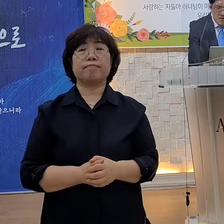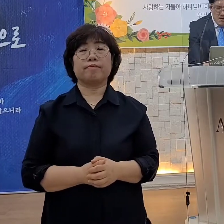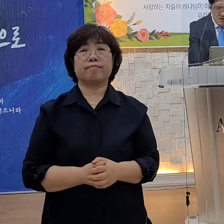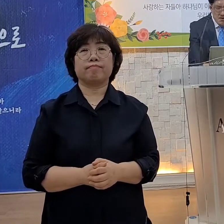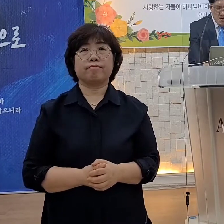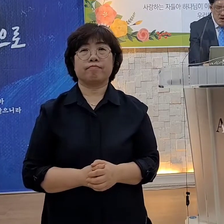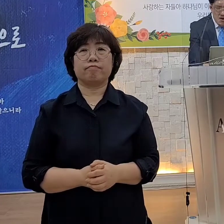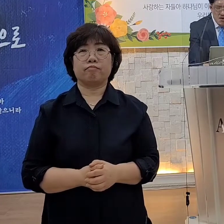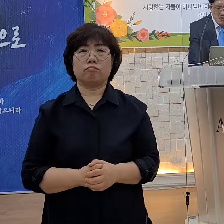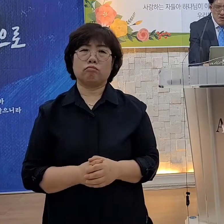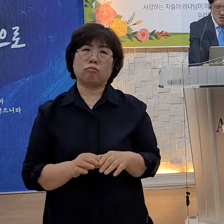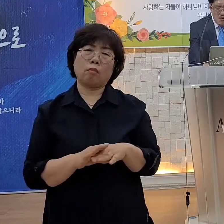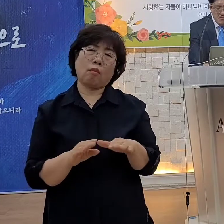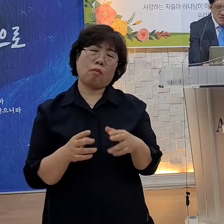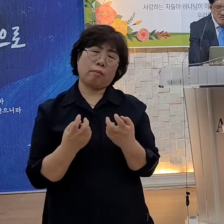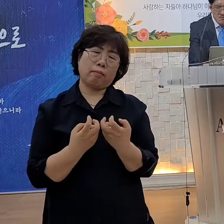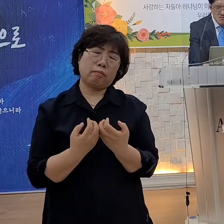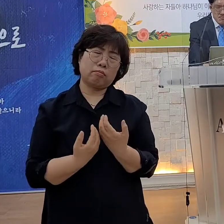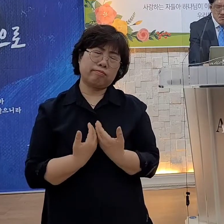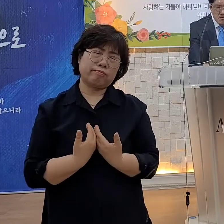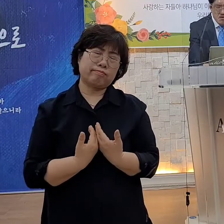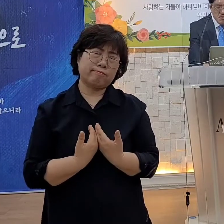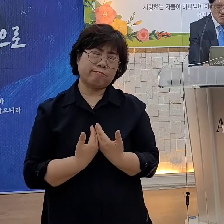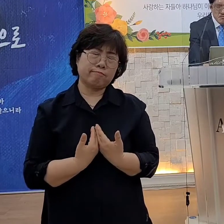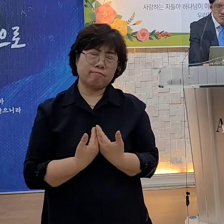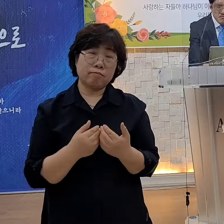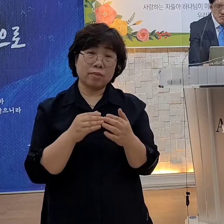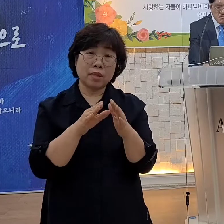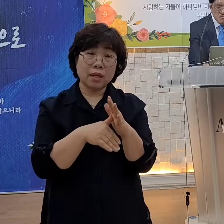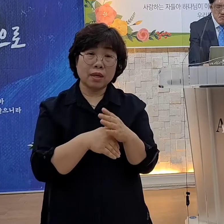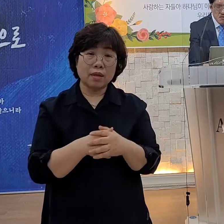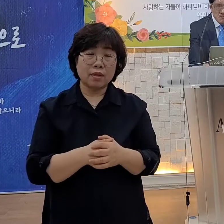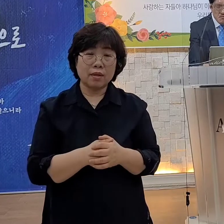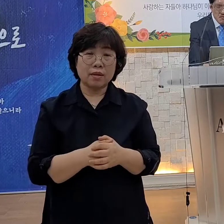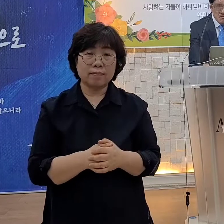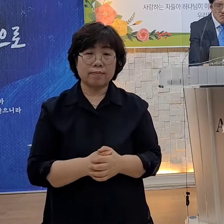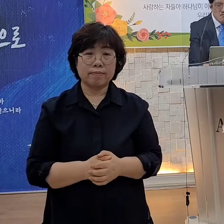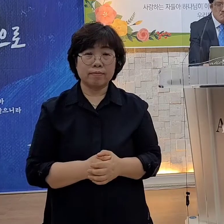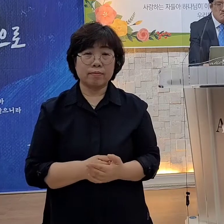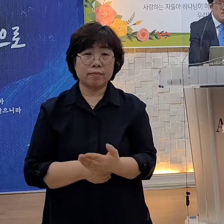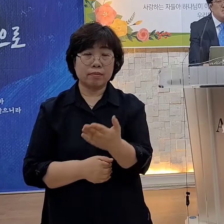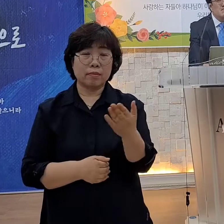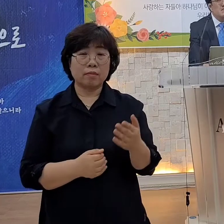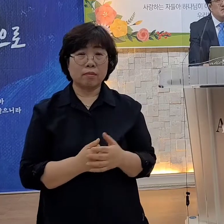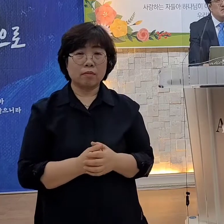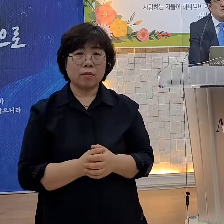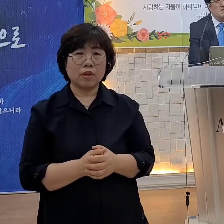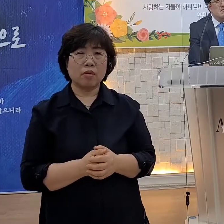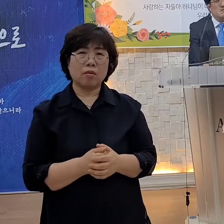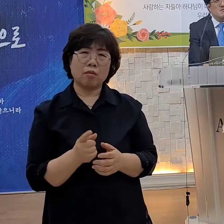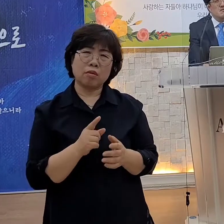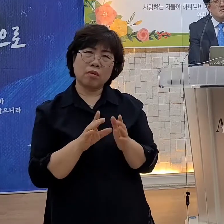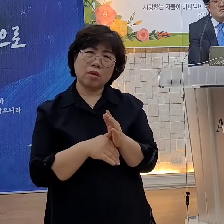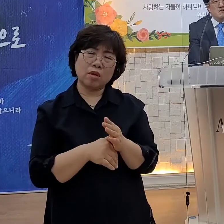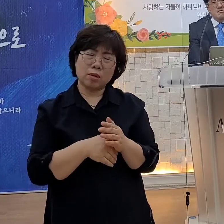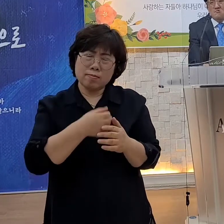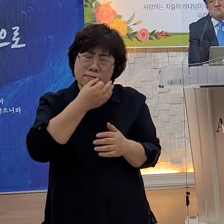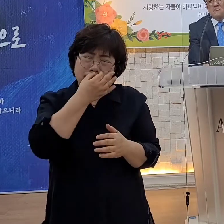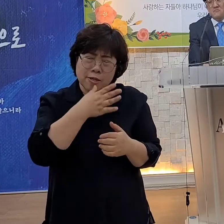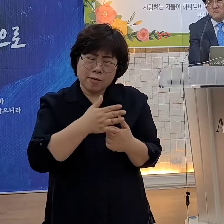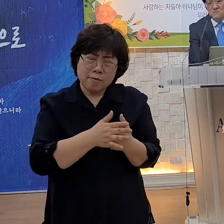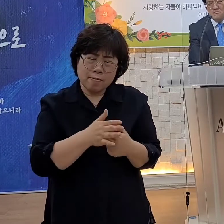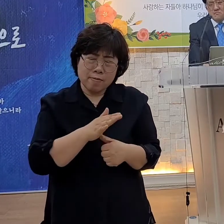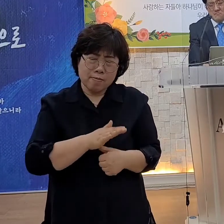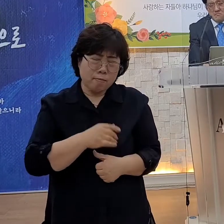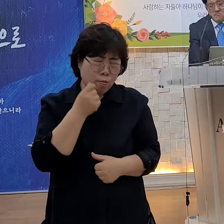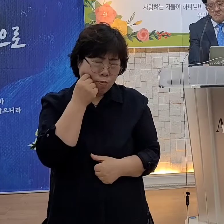이거 어떻게 해결할까? 정말 갈피를 잡을 수가 없을 때 정말 여러분 어떨 때는요 너무 힘들어서 견딜 수가